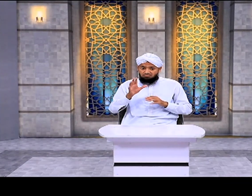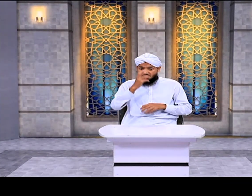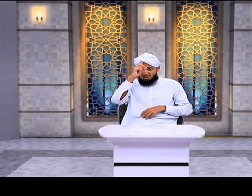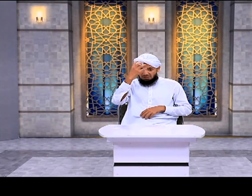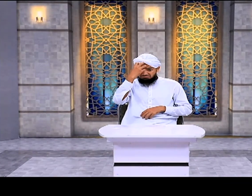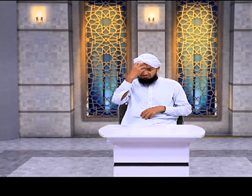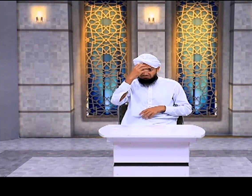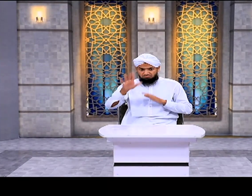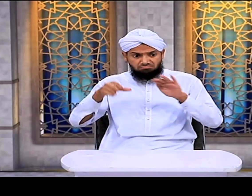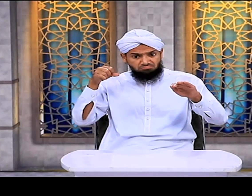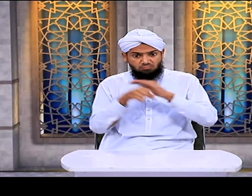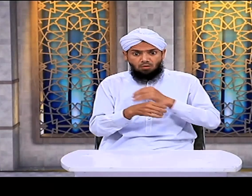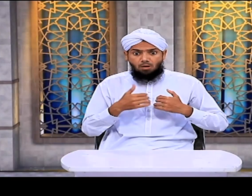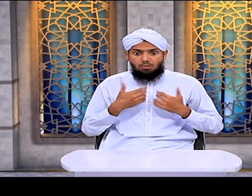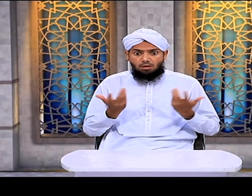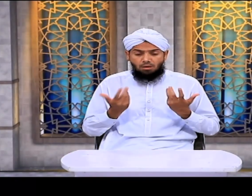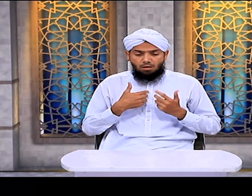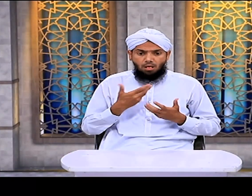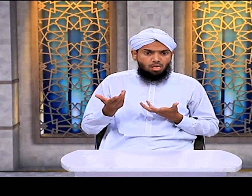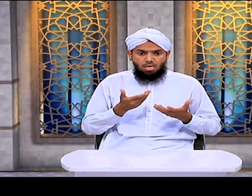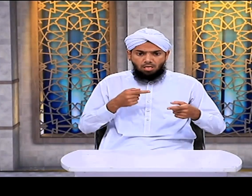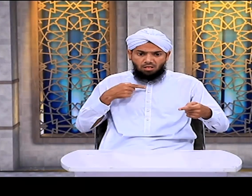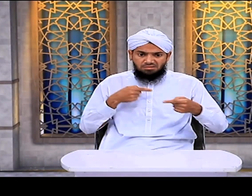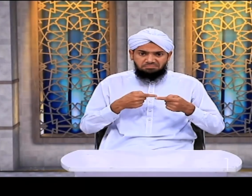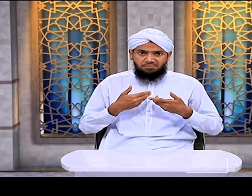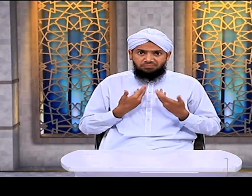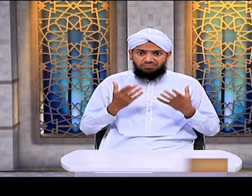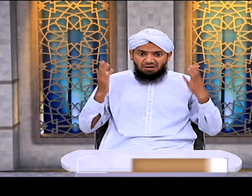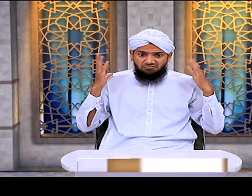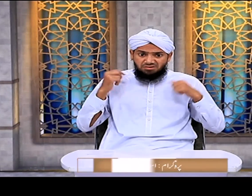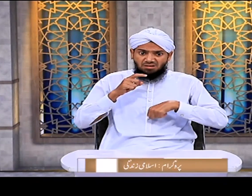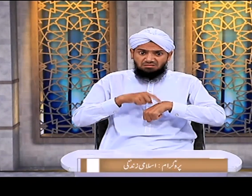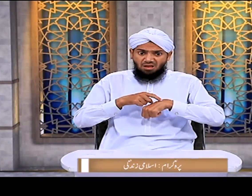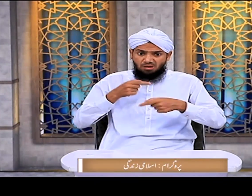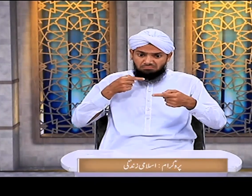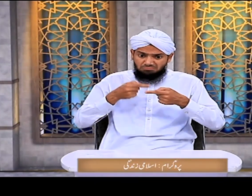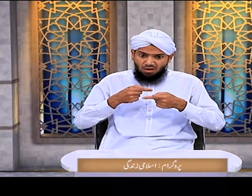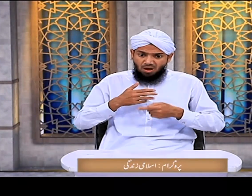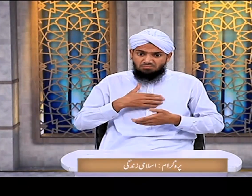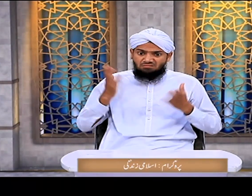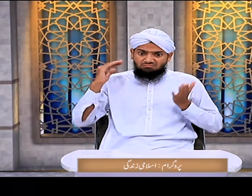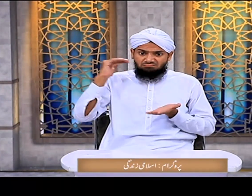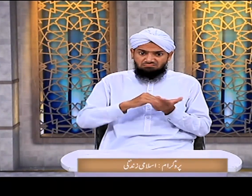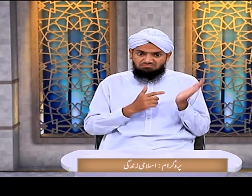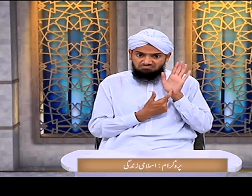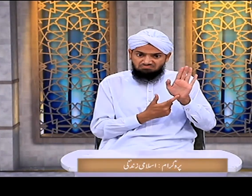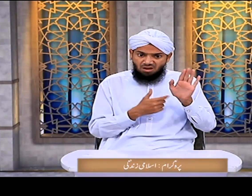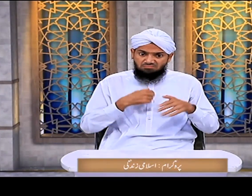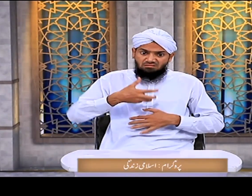کیا کروں گا؟ ان قریب حضرت ملک الموت علیہ السلام تشریف لے آئیں گے، میری روح قبض کر لی